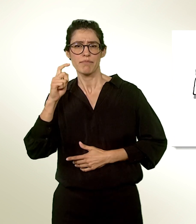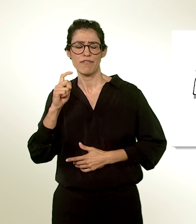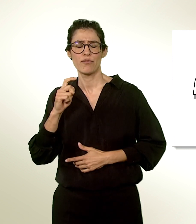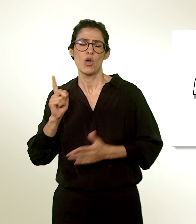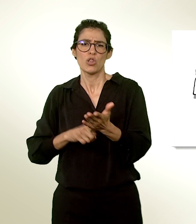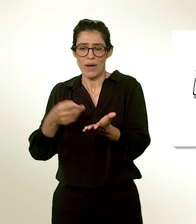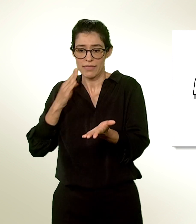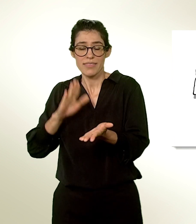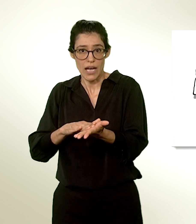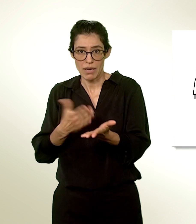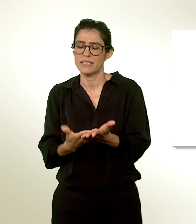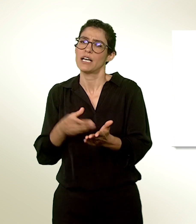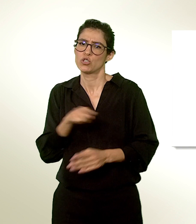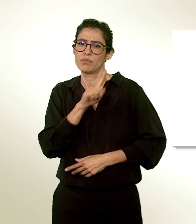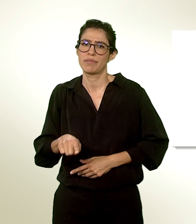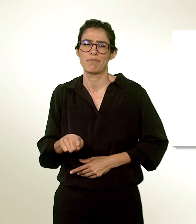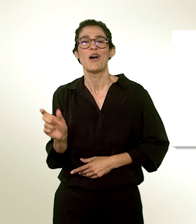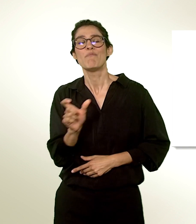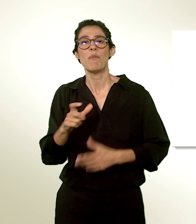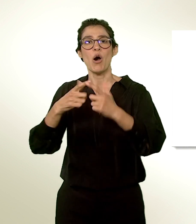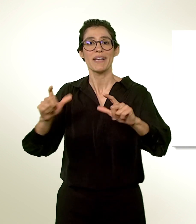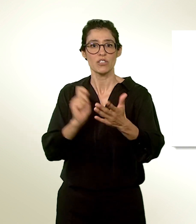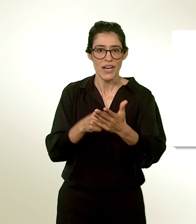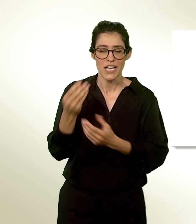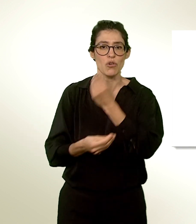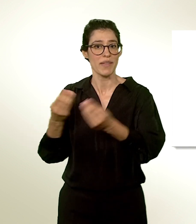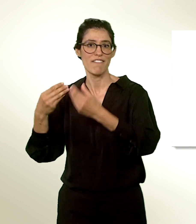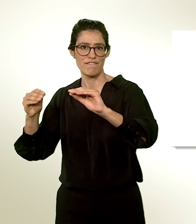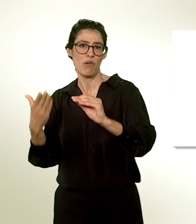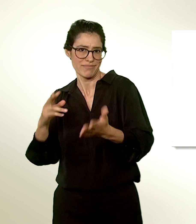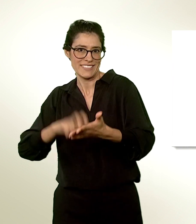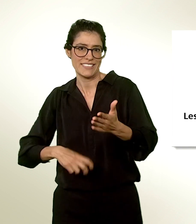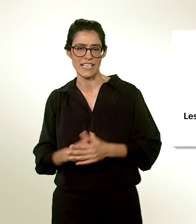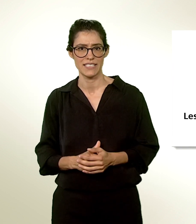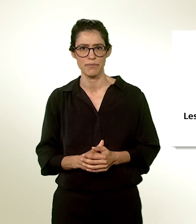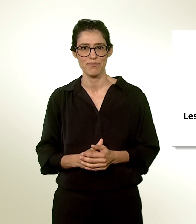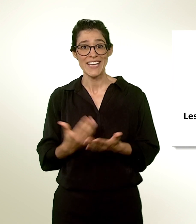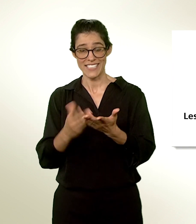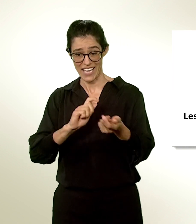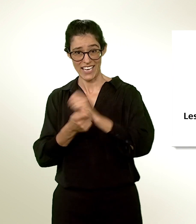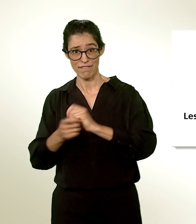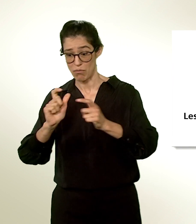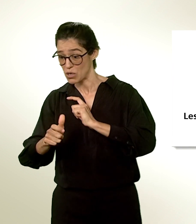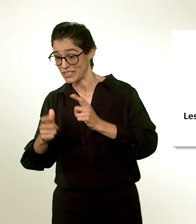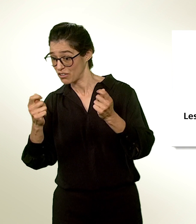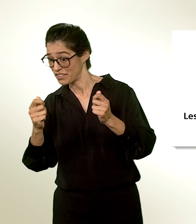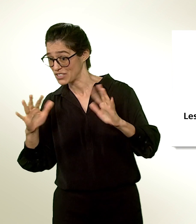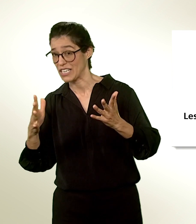la vente des obligations. Les conséquences financières de la réforme dépendent de nombreux facteurs qui ne peuvent pas tous être estimés.